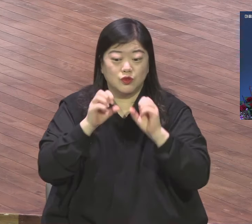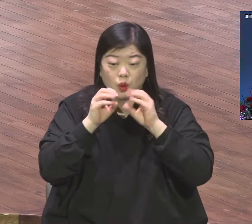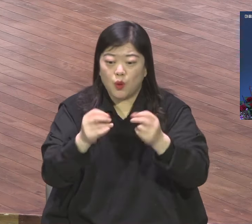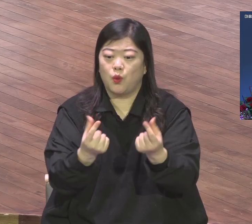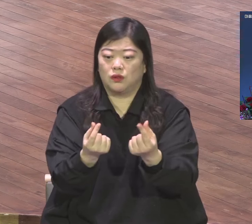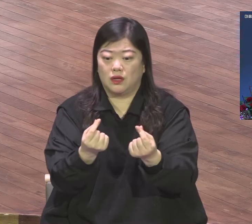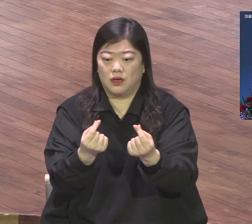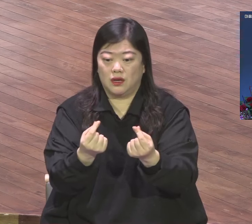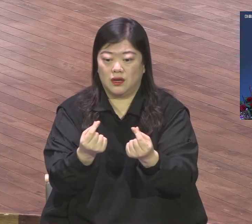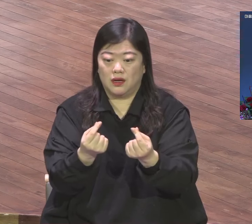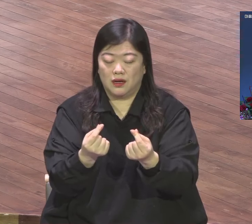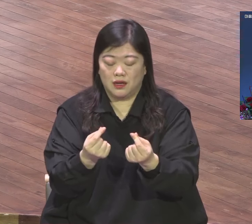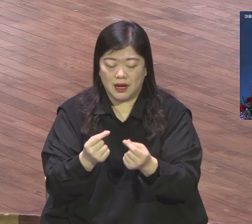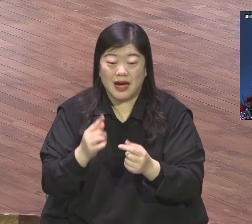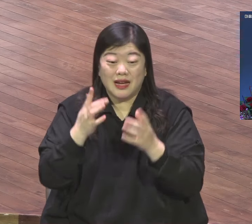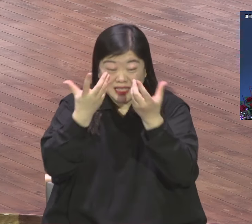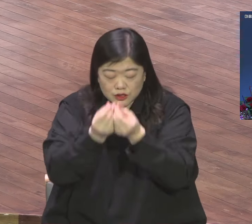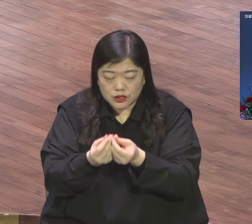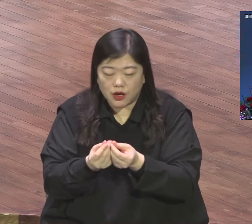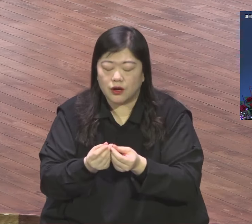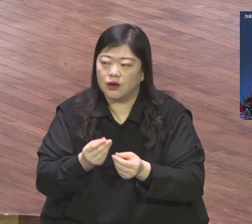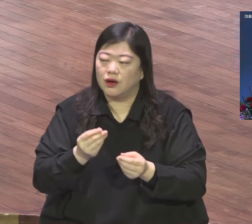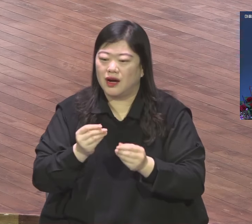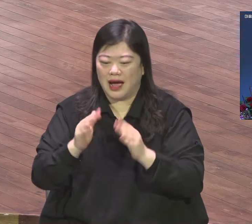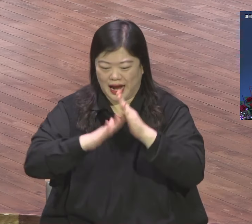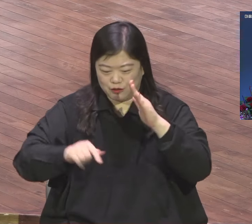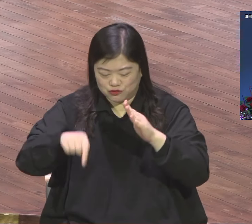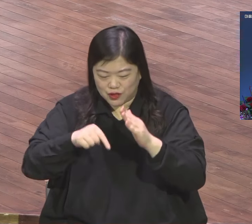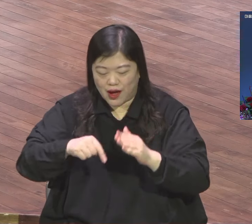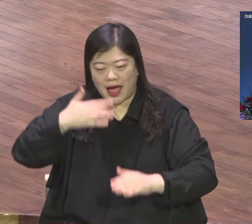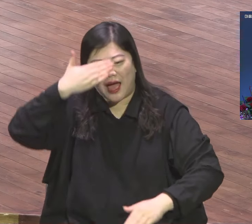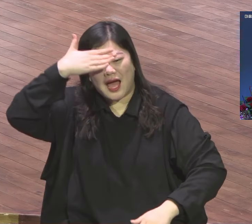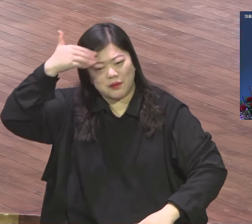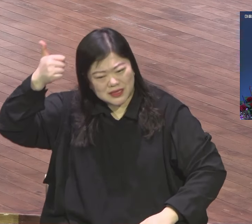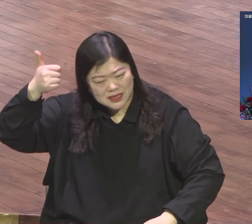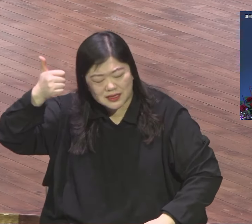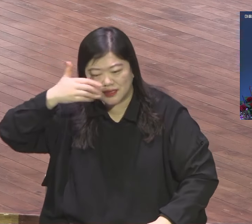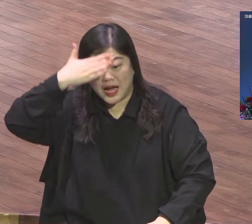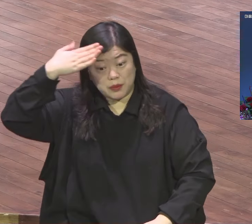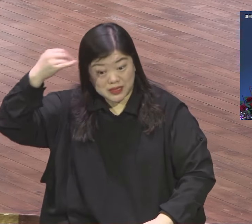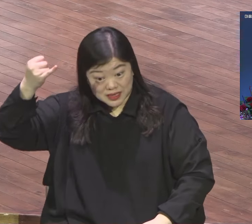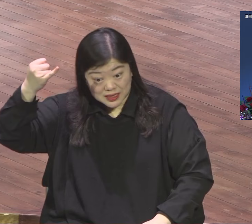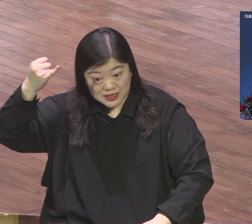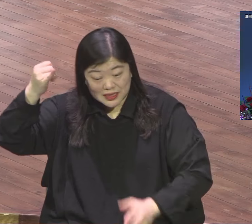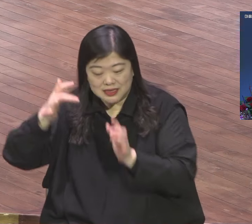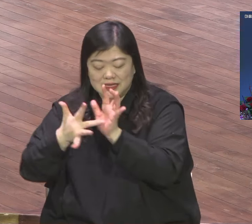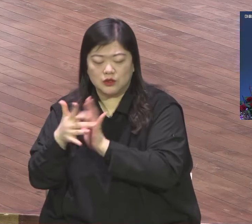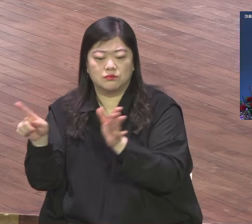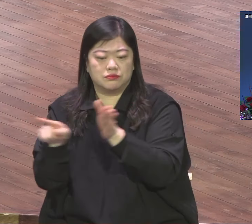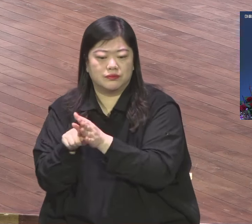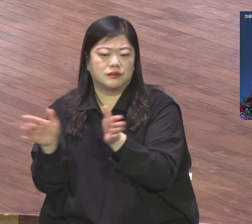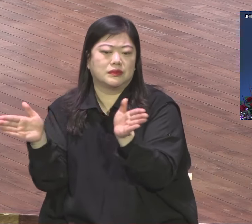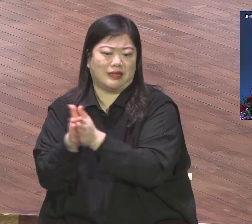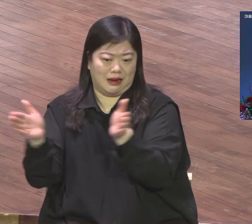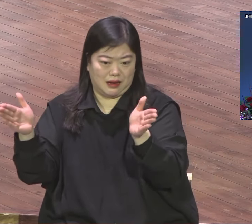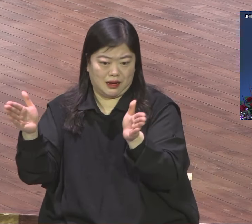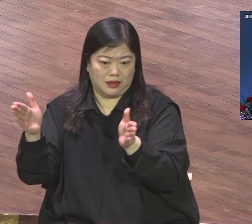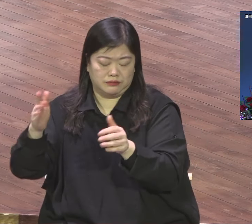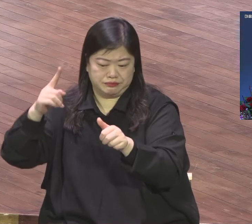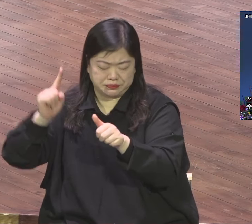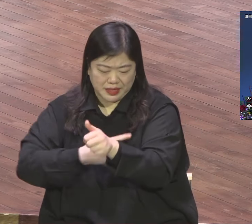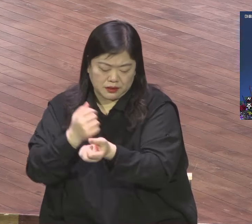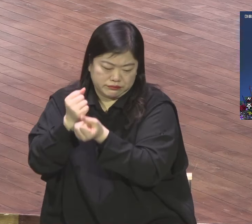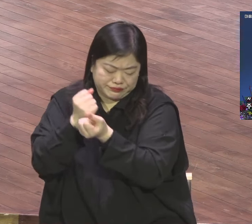가정의 중요한 어른이 돌아오게 되면 가족이 다 복음화가 되는 사도행전 16장 31절에 응답이 되죠.